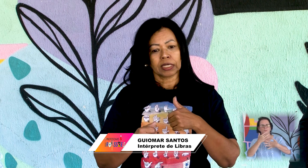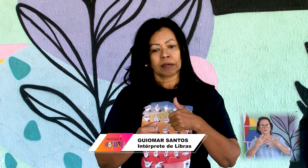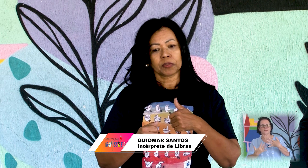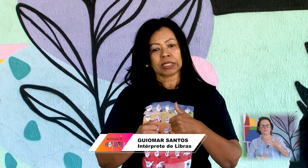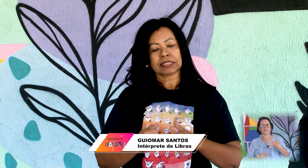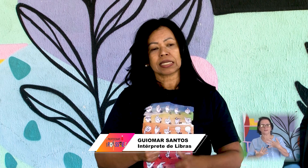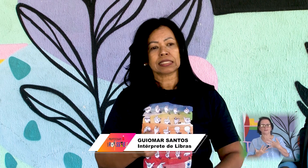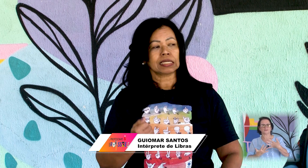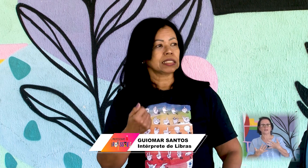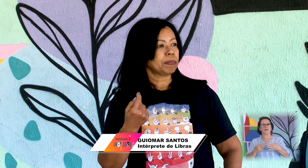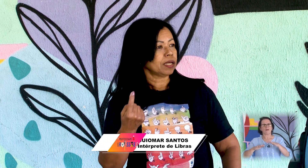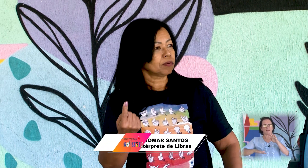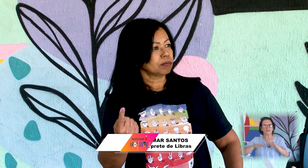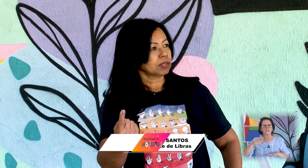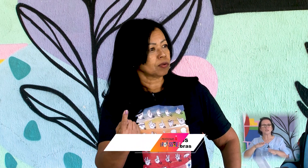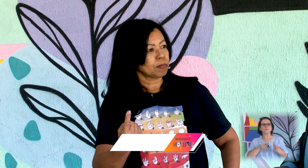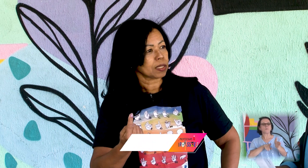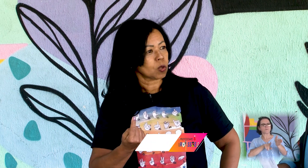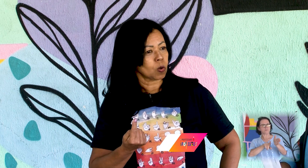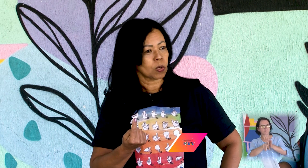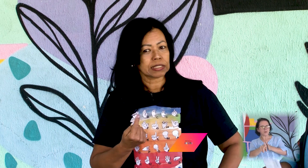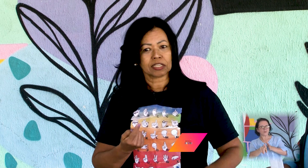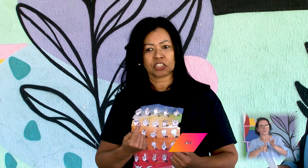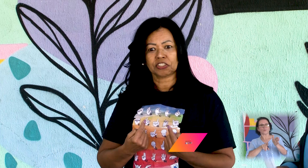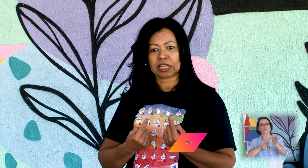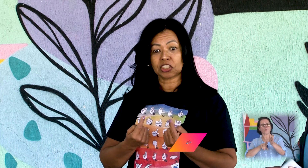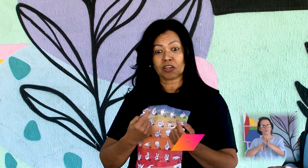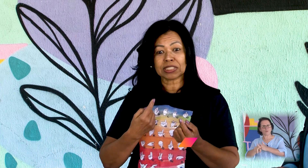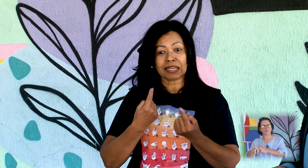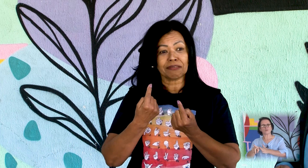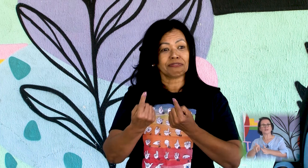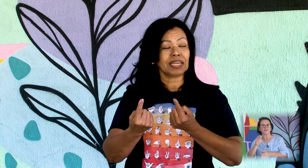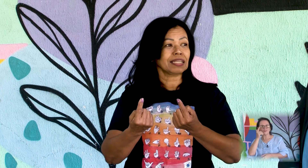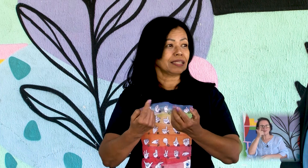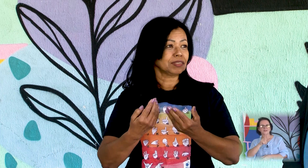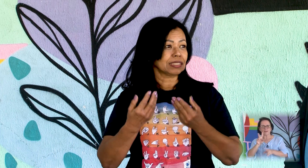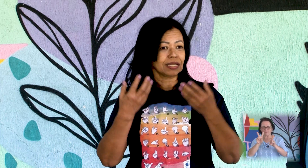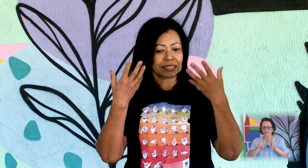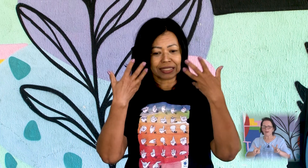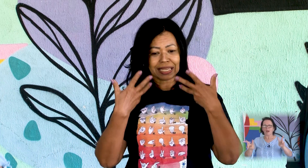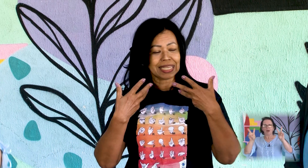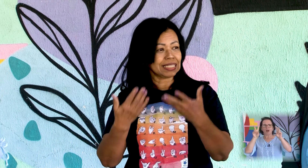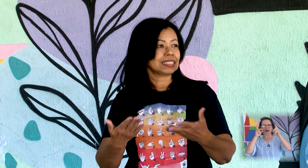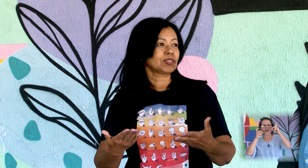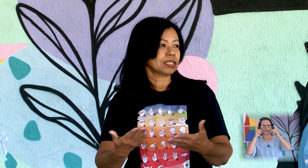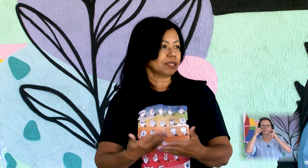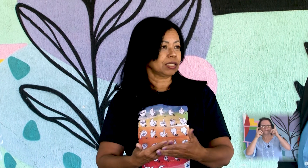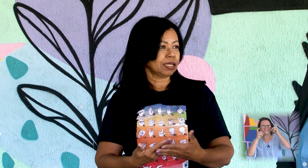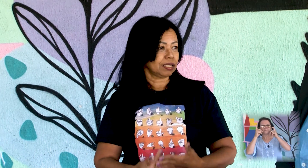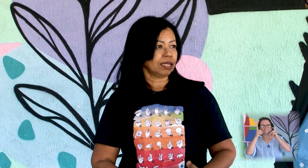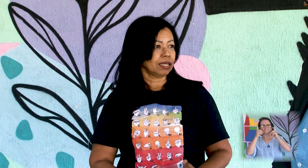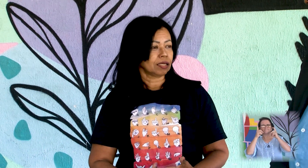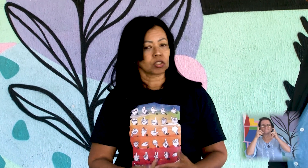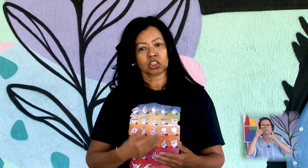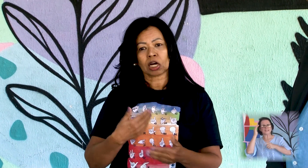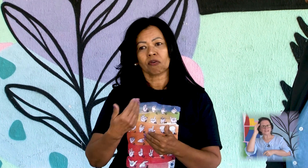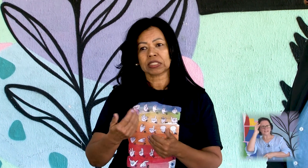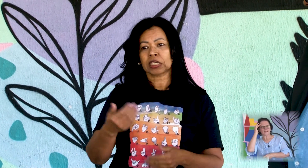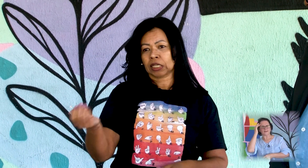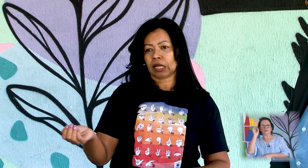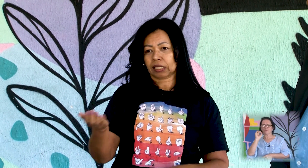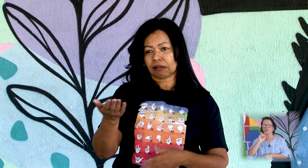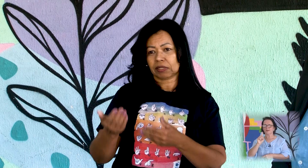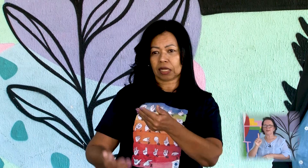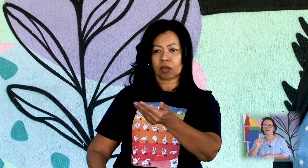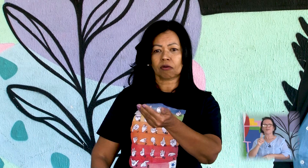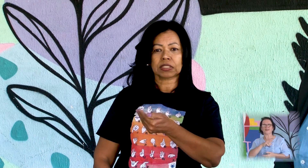interpretando, muitas vezes eles perguntam alguma coisa, a gente consegue ver né, que eles conseguiram entender. Quando a gente está conversando,